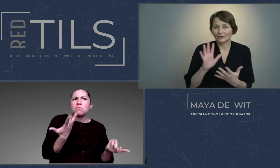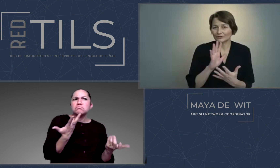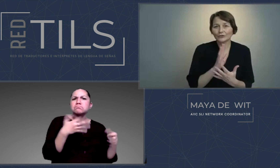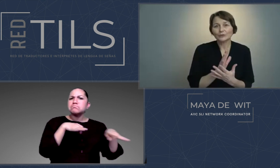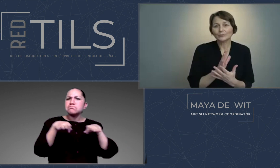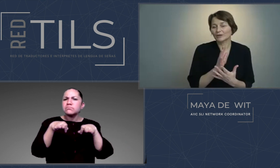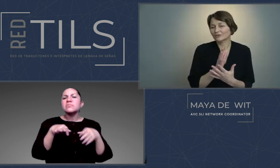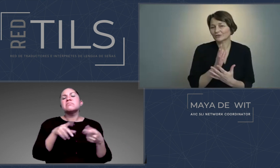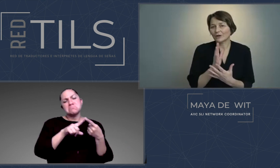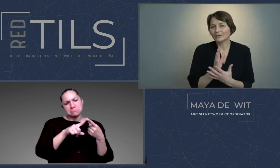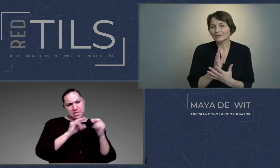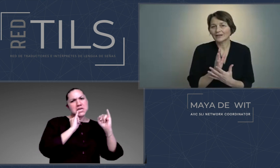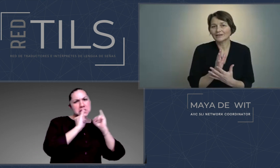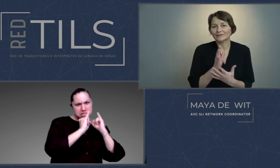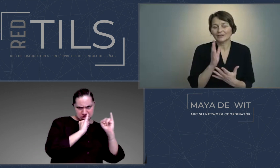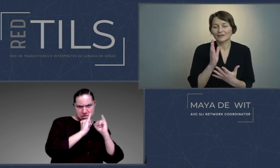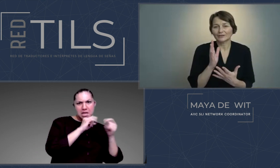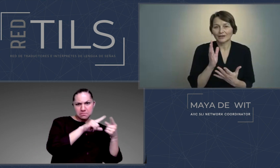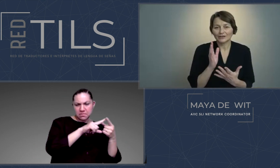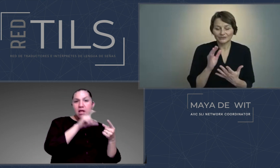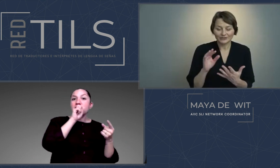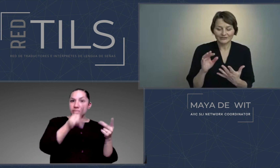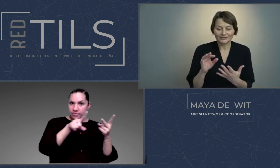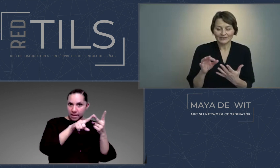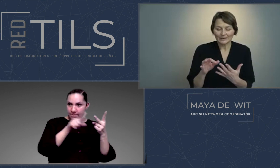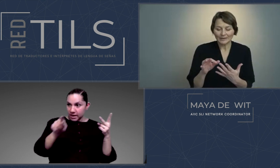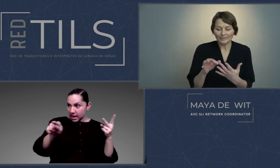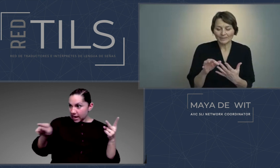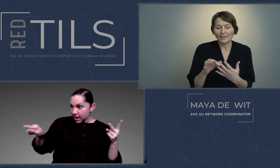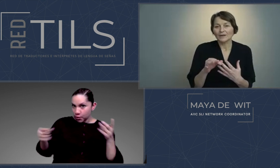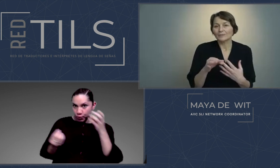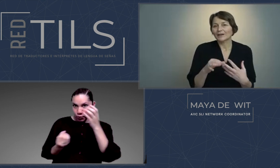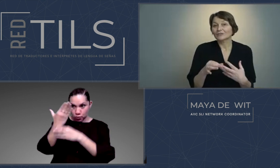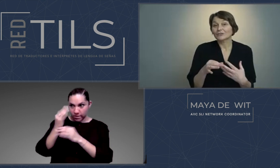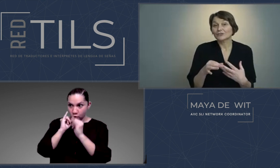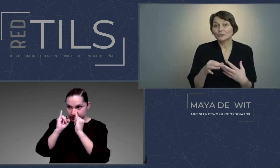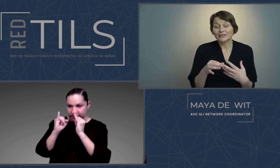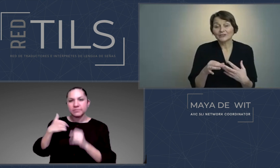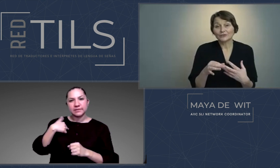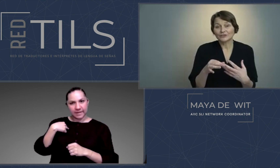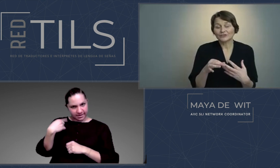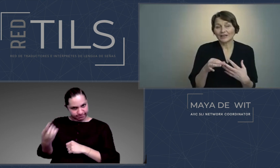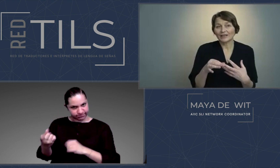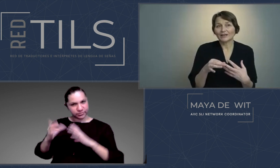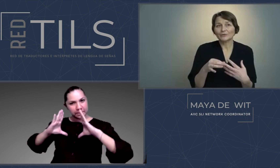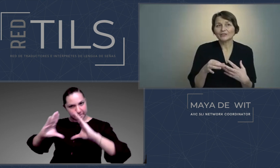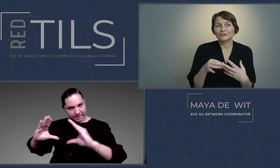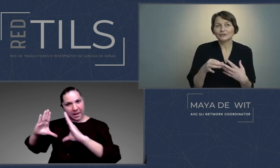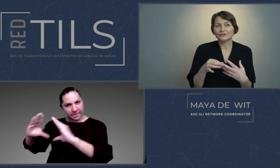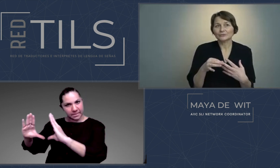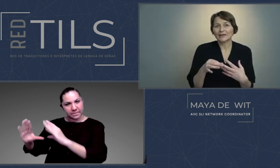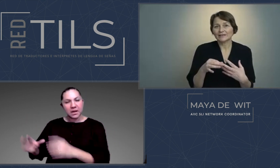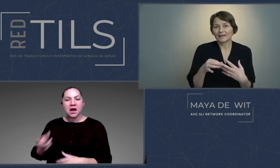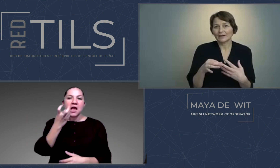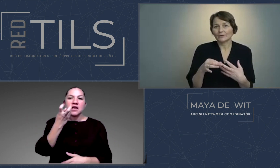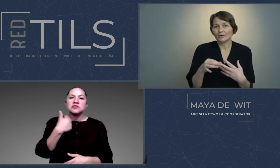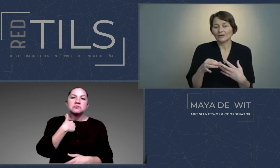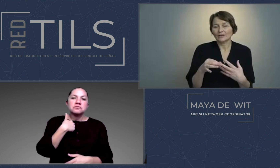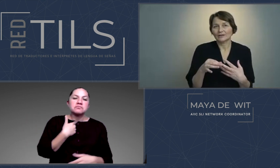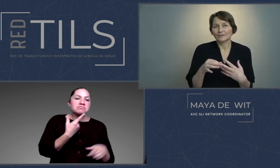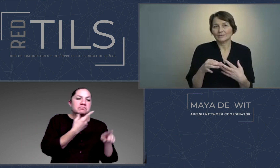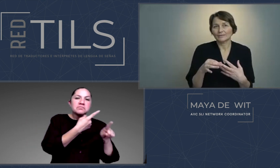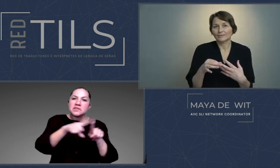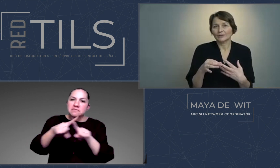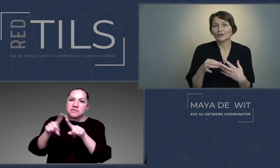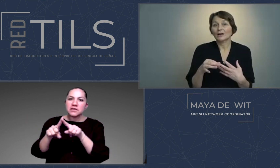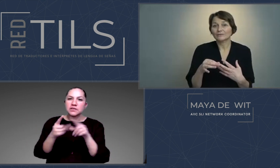soy formadora de intérpretes, entonces organizo cursos en línea en otros continentes